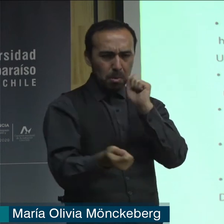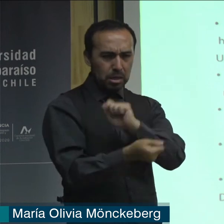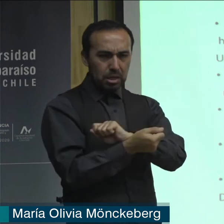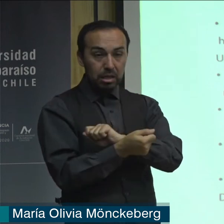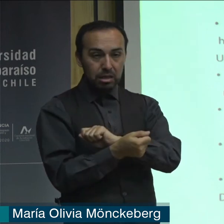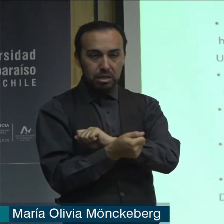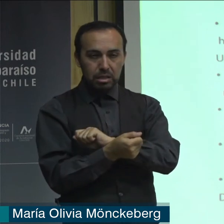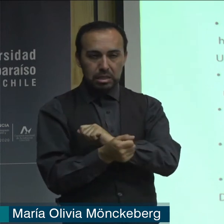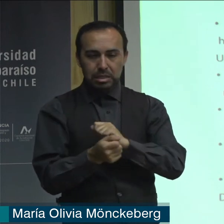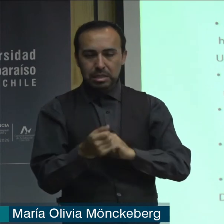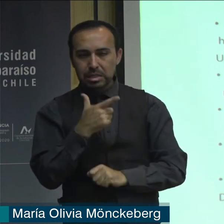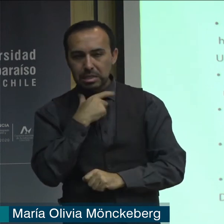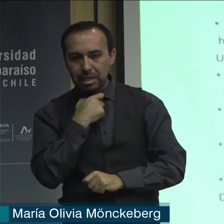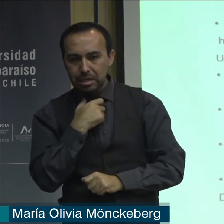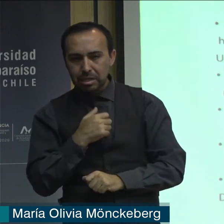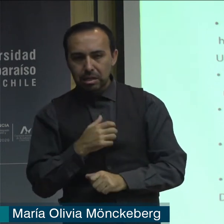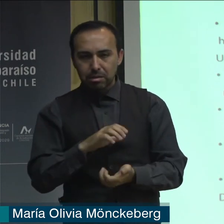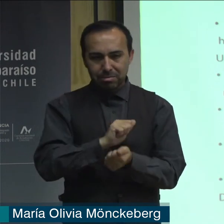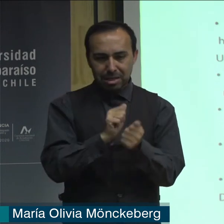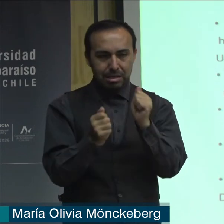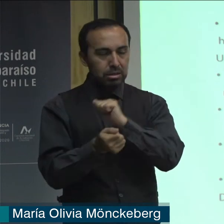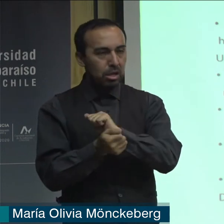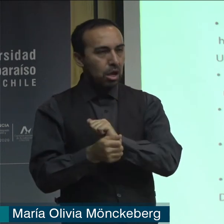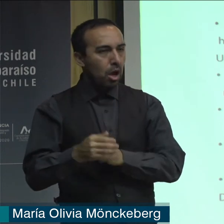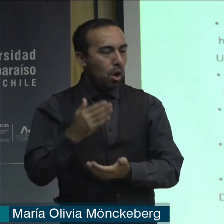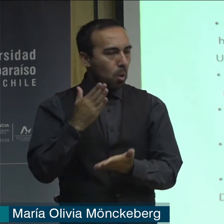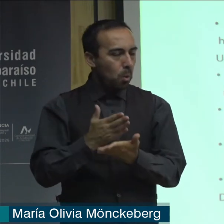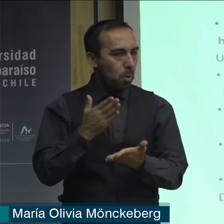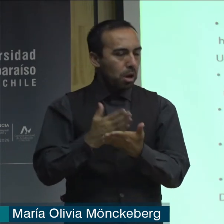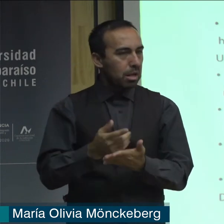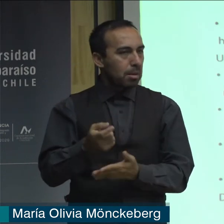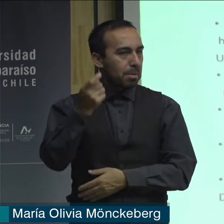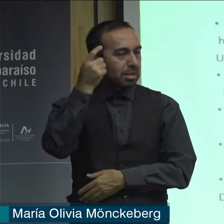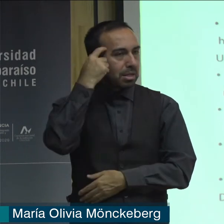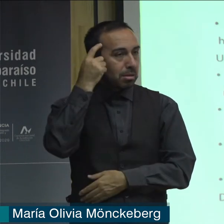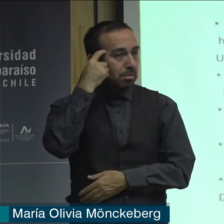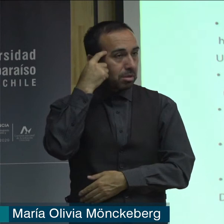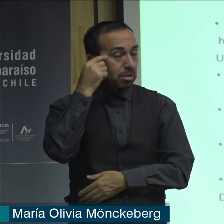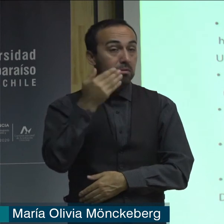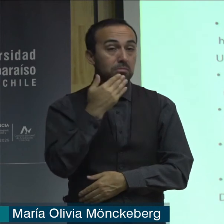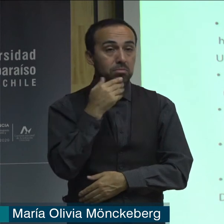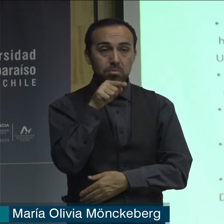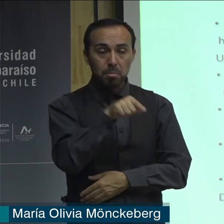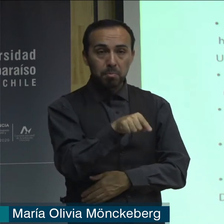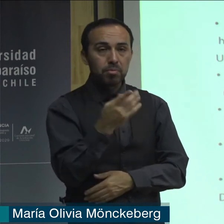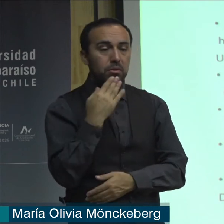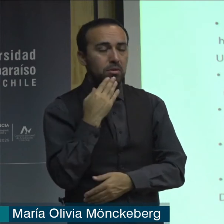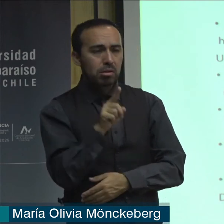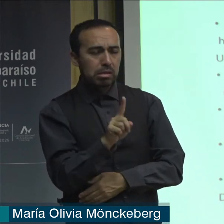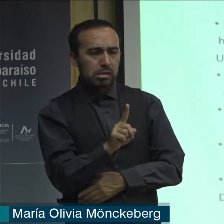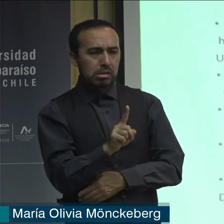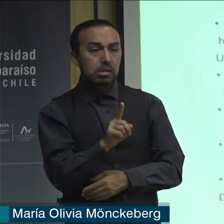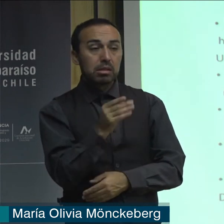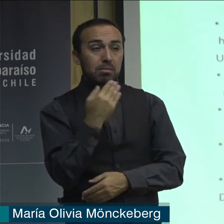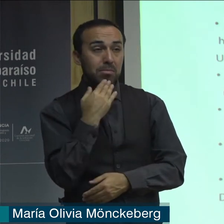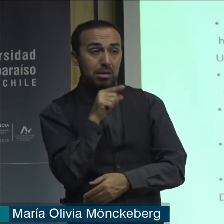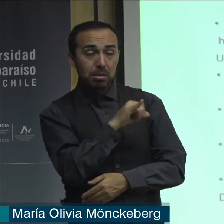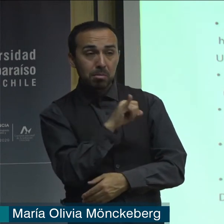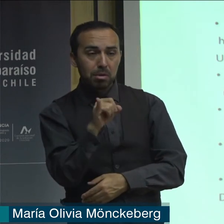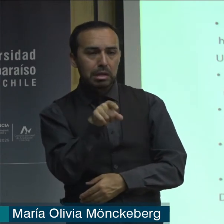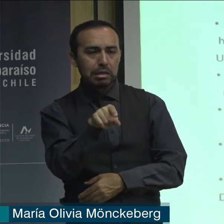Como lo hicieron el lunes sea católica además en un posgrado que ahí estuvo a cargo de Álvaro un tiempo ahí también